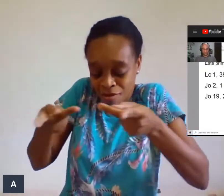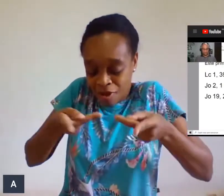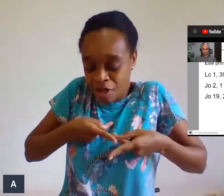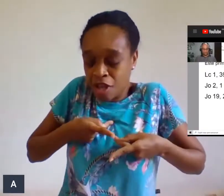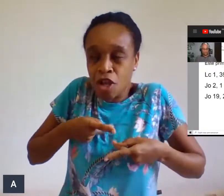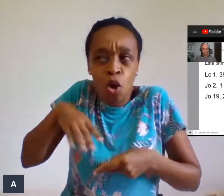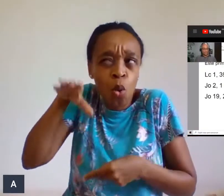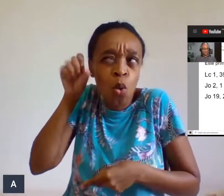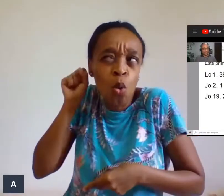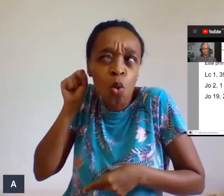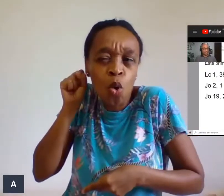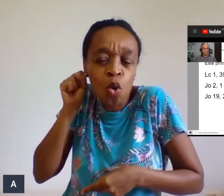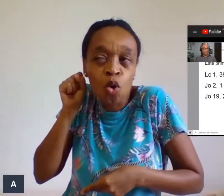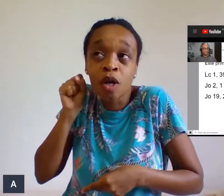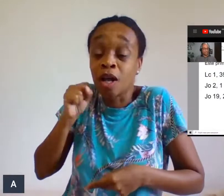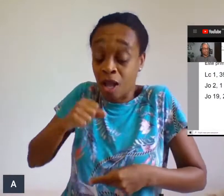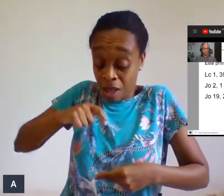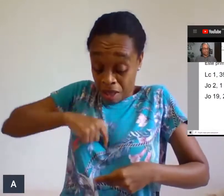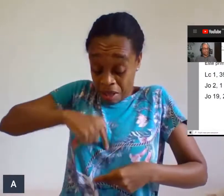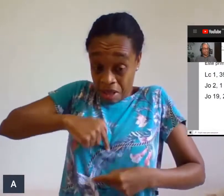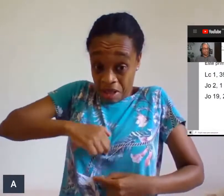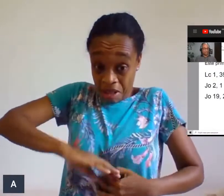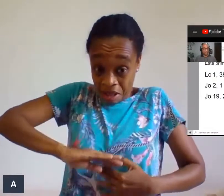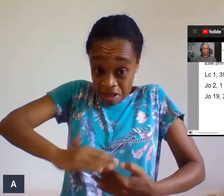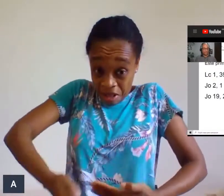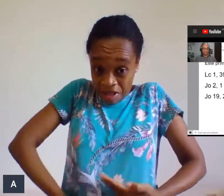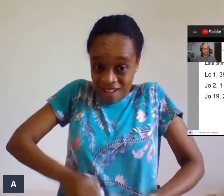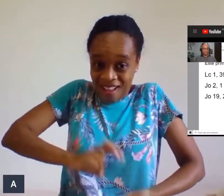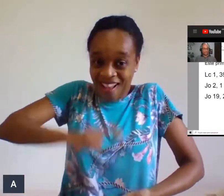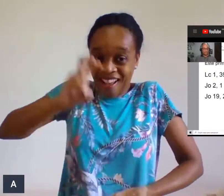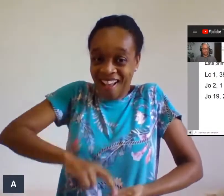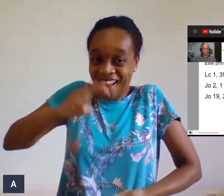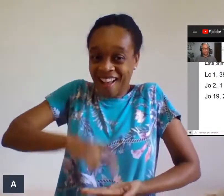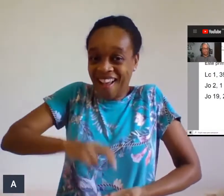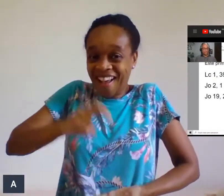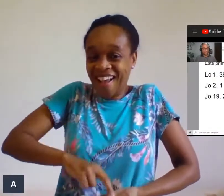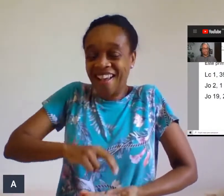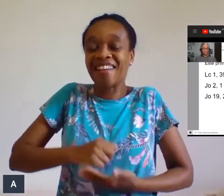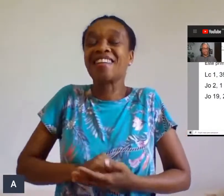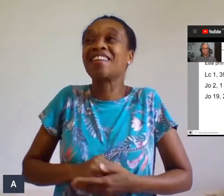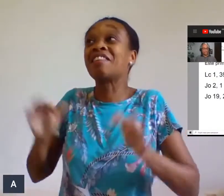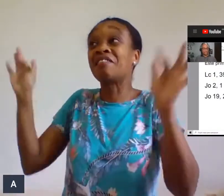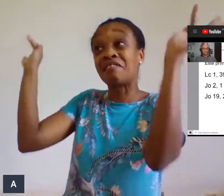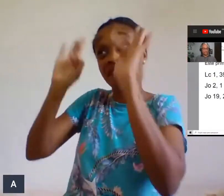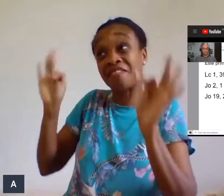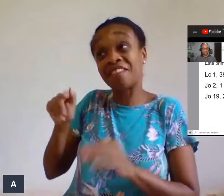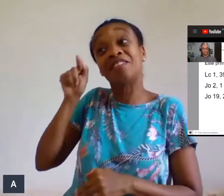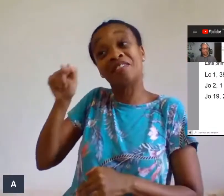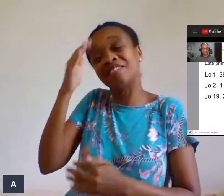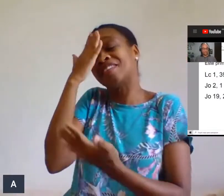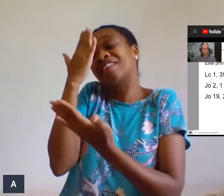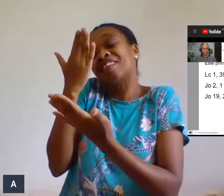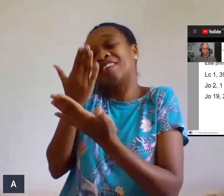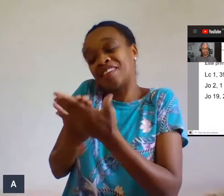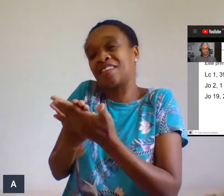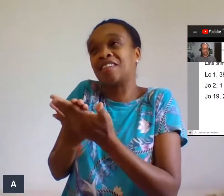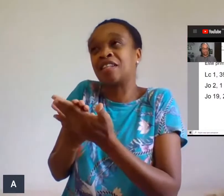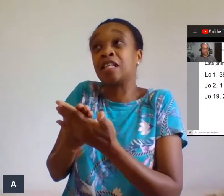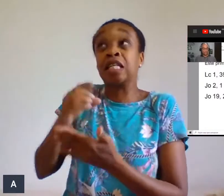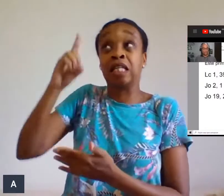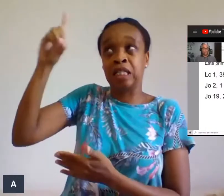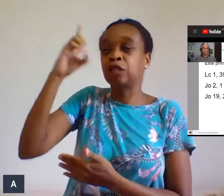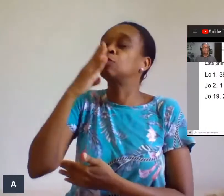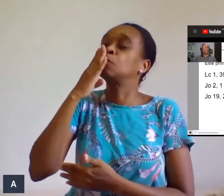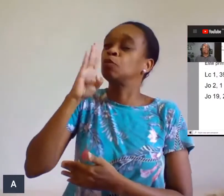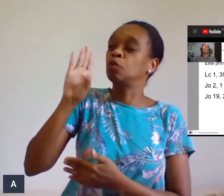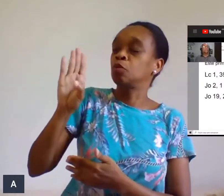ouvidos, a criança estremeceu de alegria em meu ventre. Feliz aquela que creu, pois o que lhe foi dito da